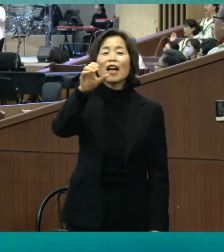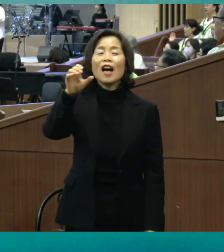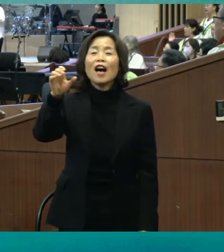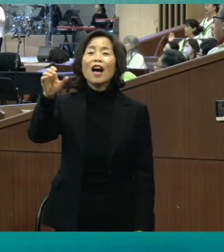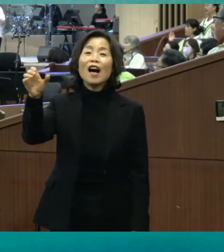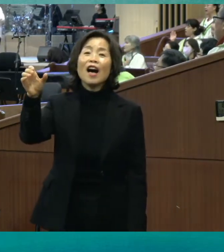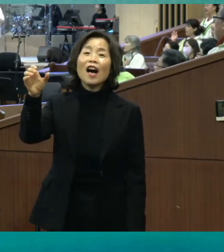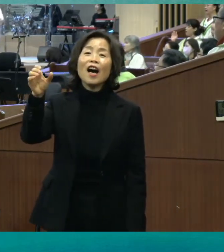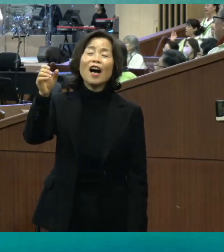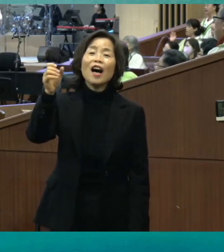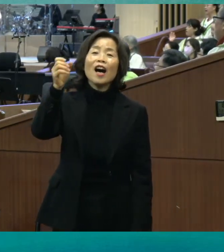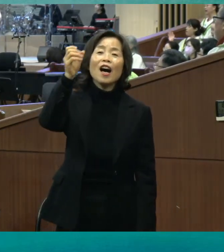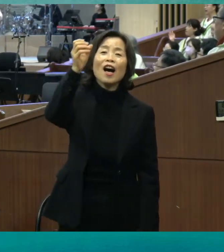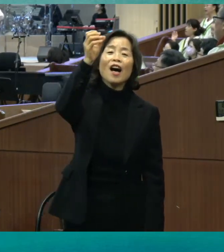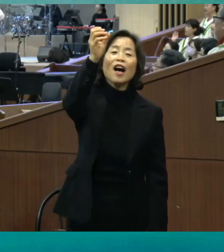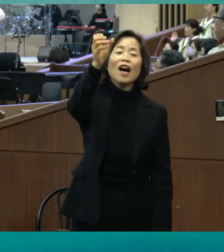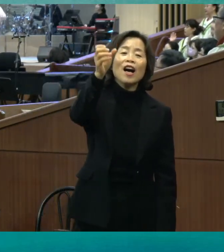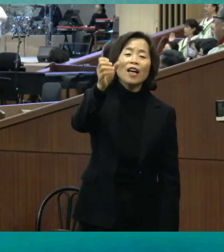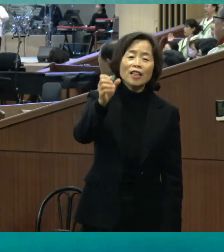십자가